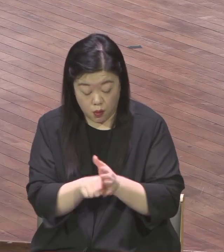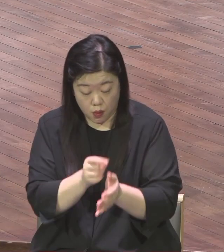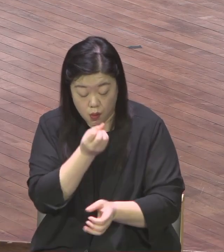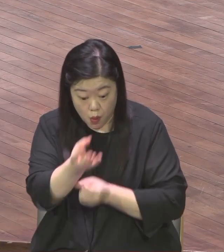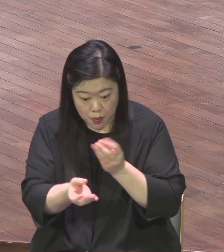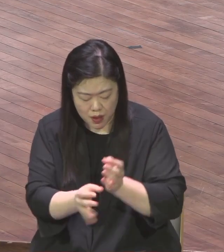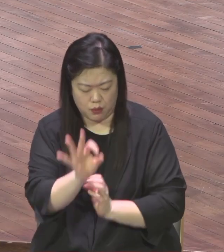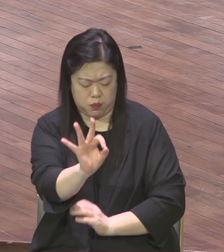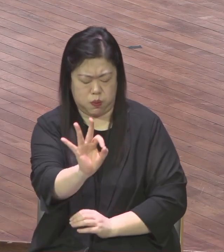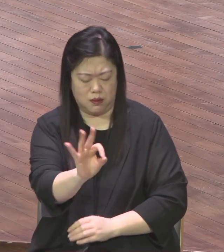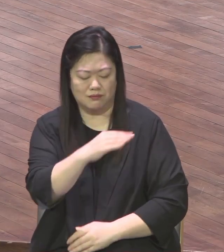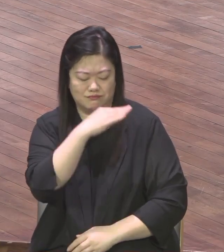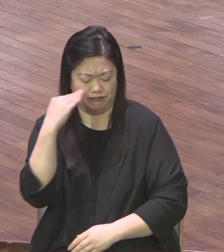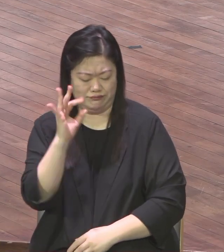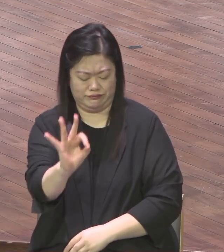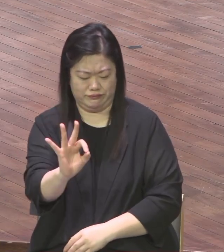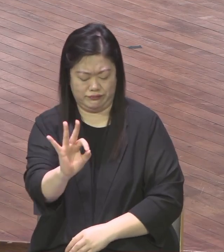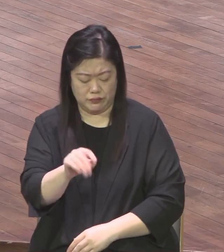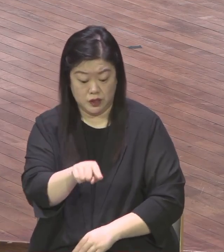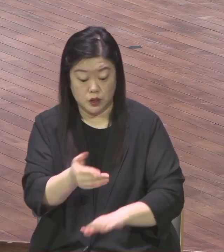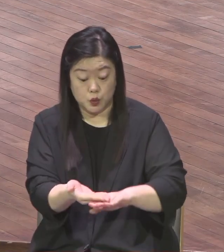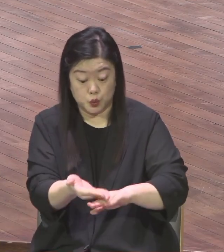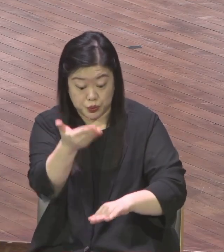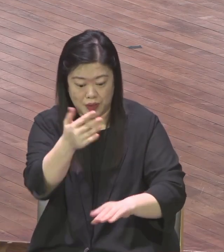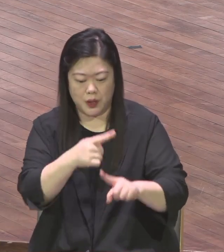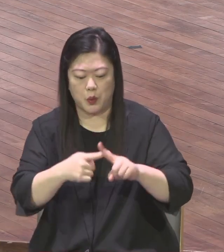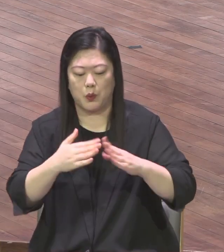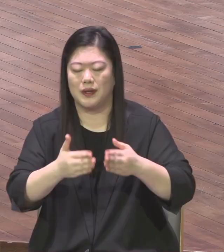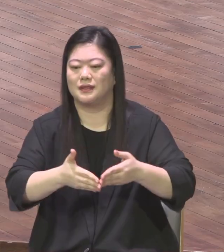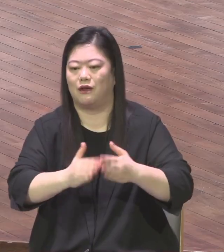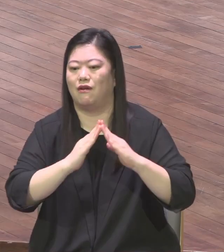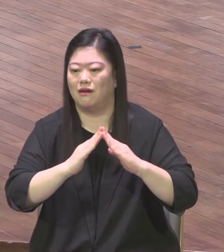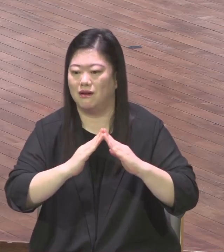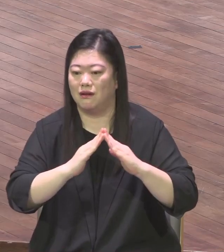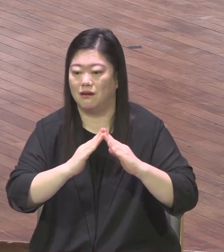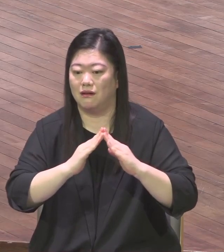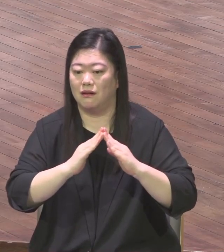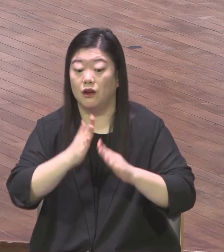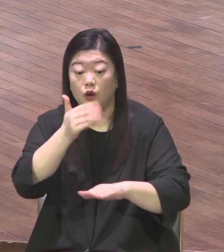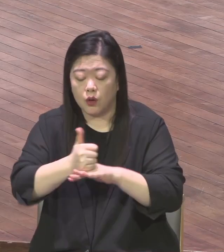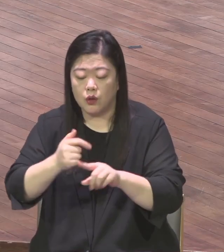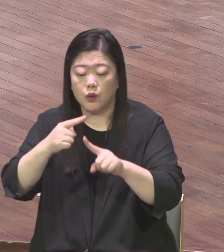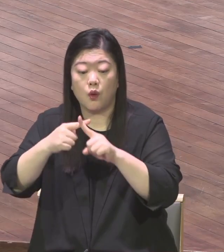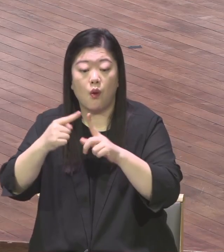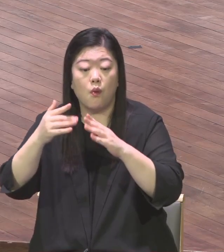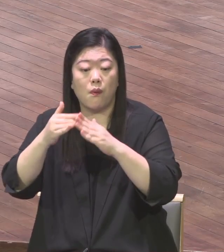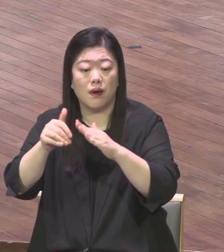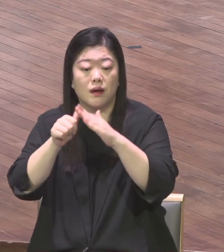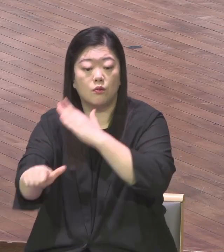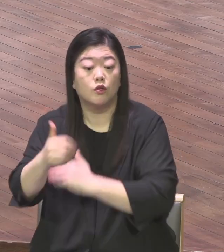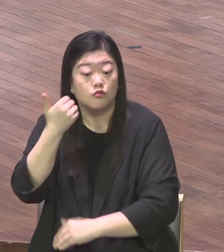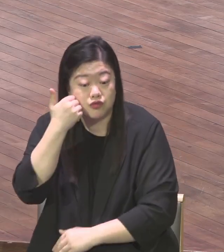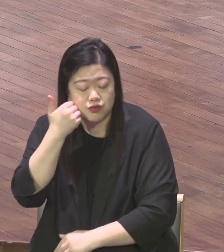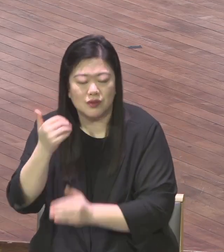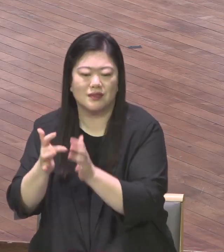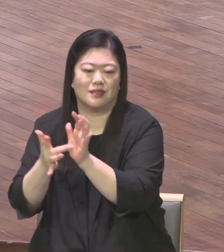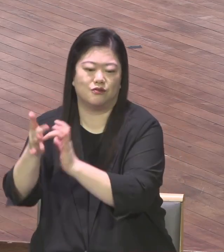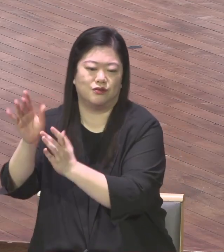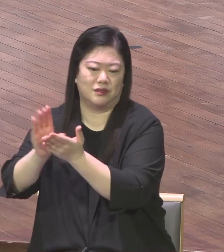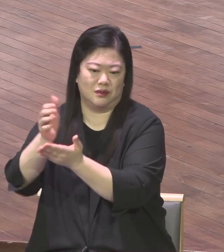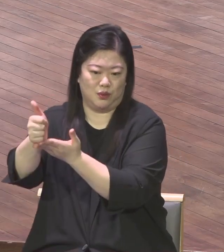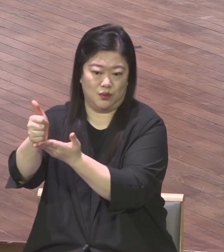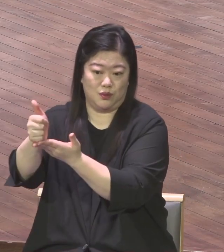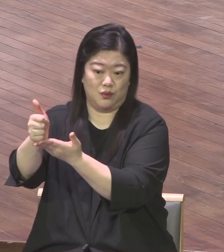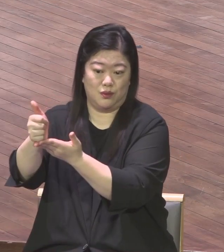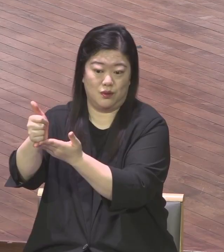세우겠다. 교회는 주님이 세우시는 거예요. 그래서 교회 주인은 예수님이시고 몸된 교회, 예수님 몸이 교회예요.